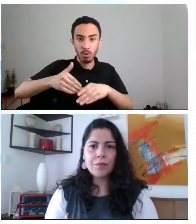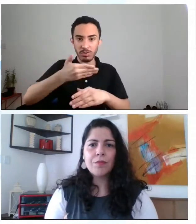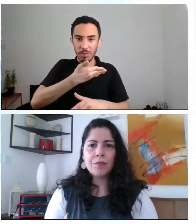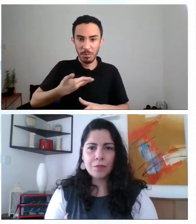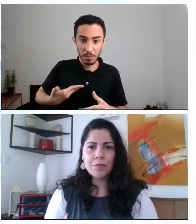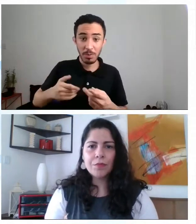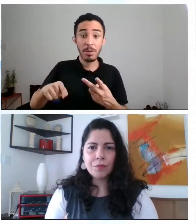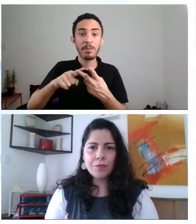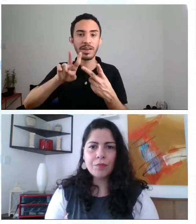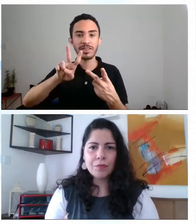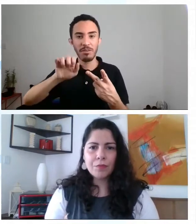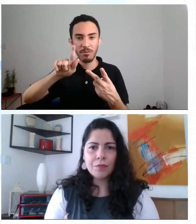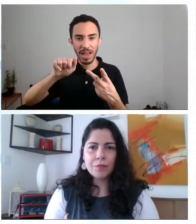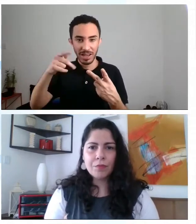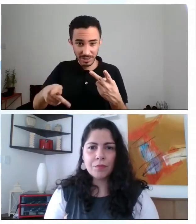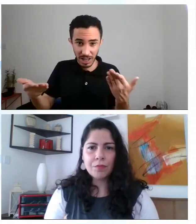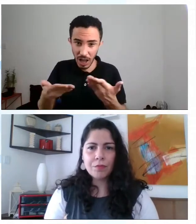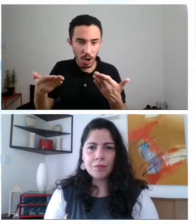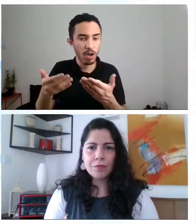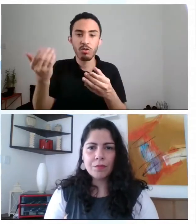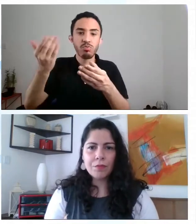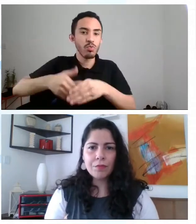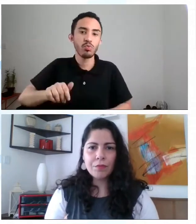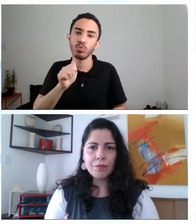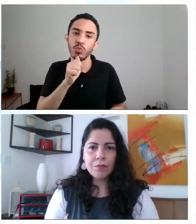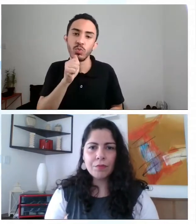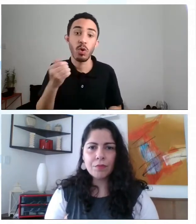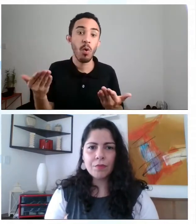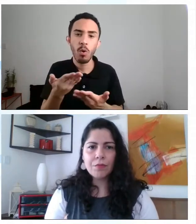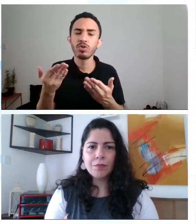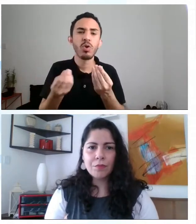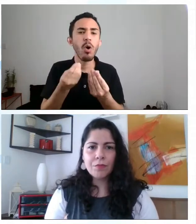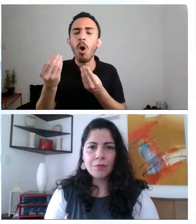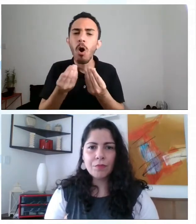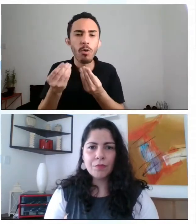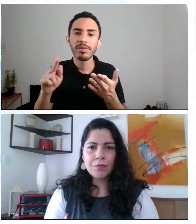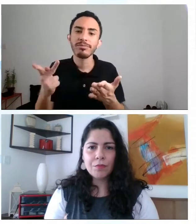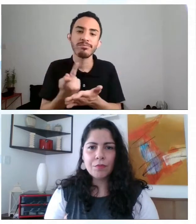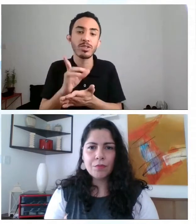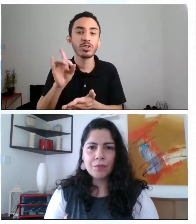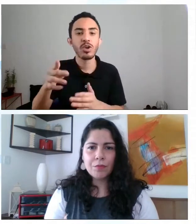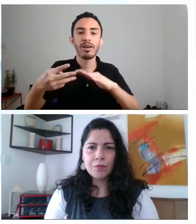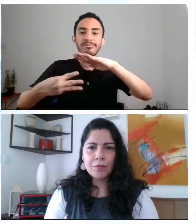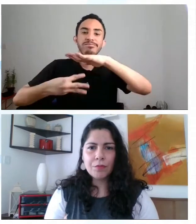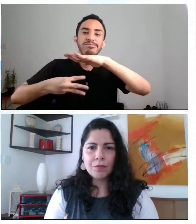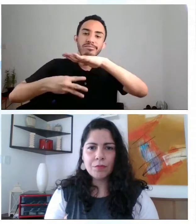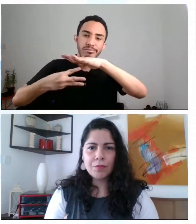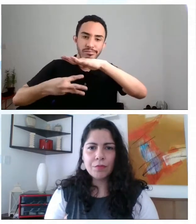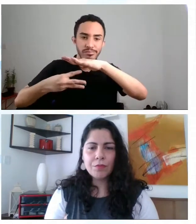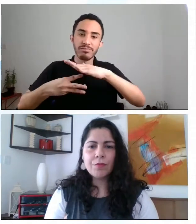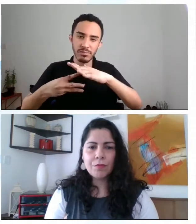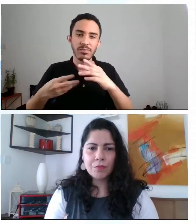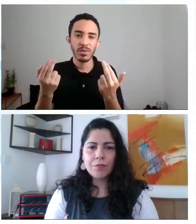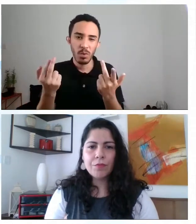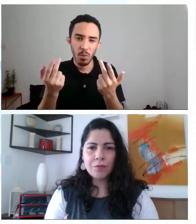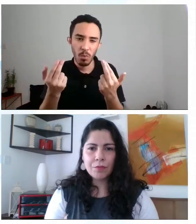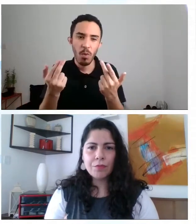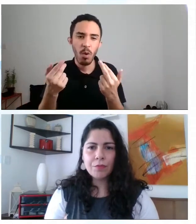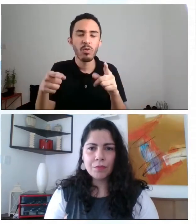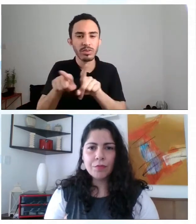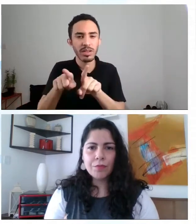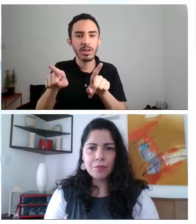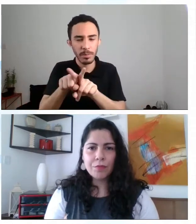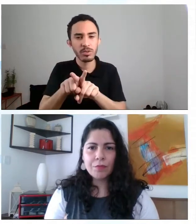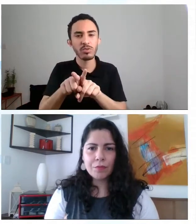vaga foi vetada para concursos públicos, então hoje o acesso é por via de terceirização, assim como o